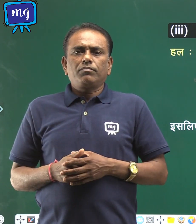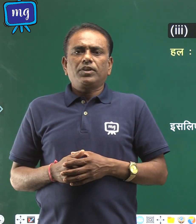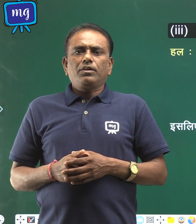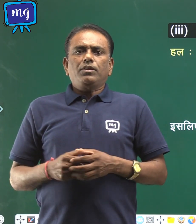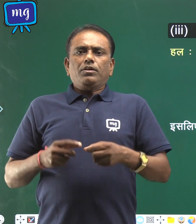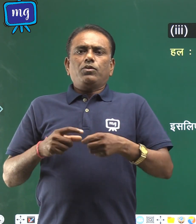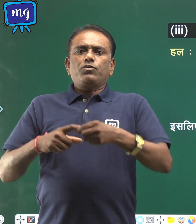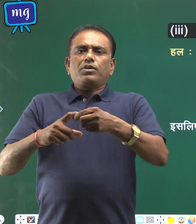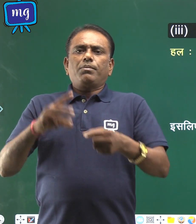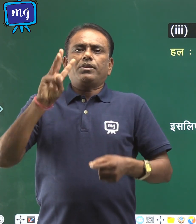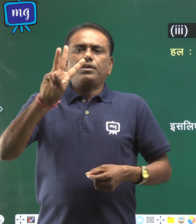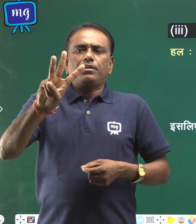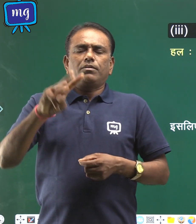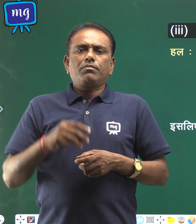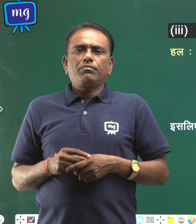तीसरा